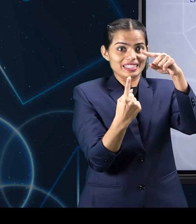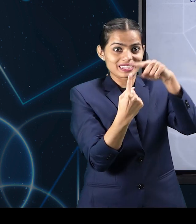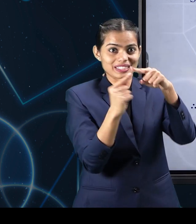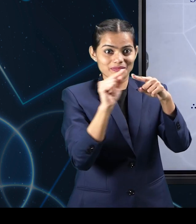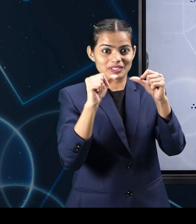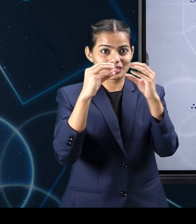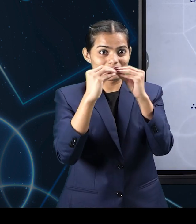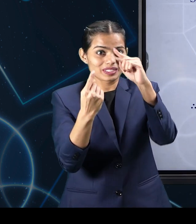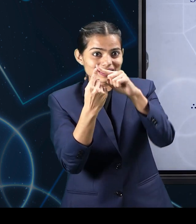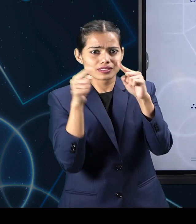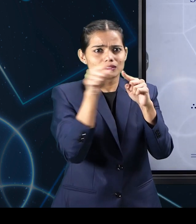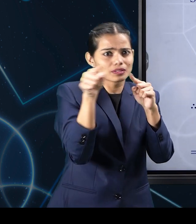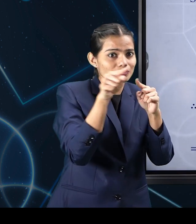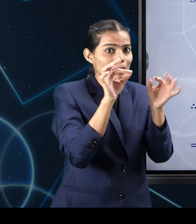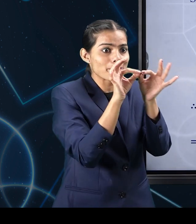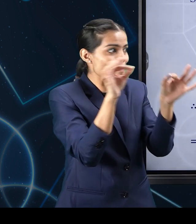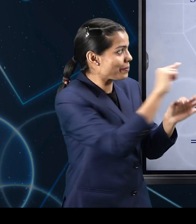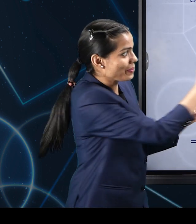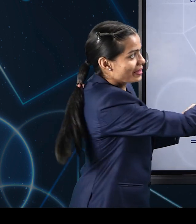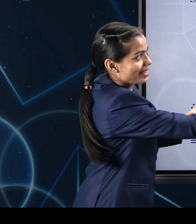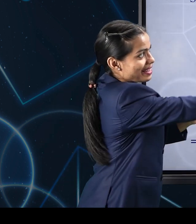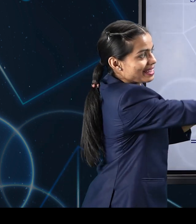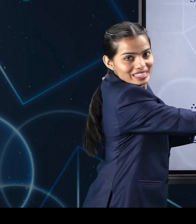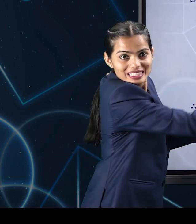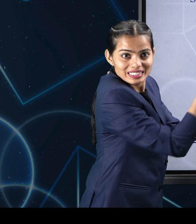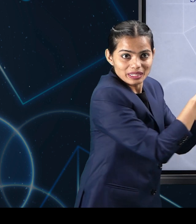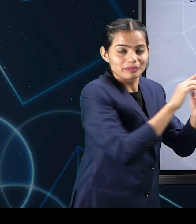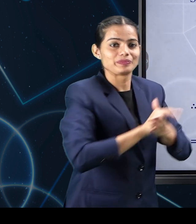AB = 16 సెంటీమీటర్లు.